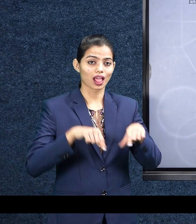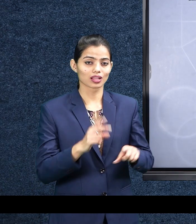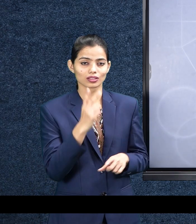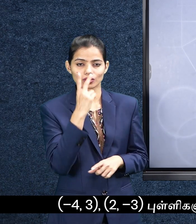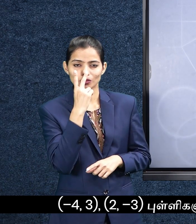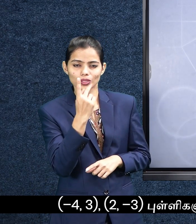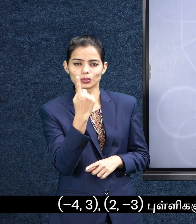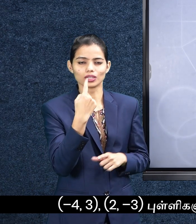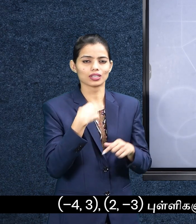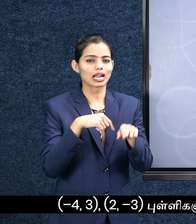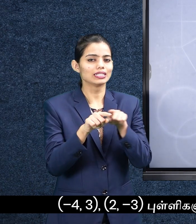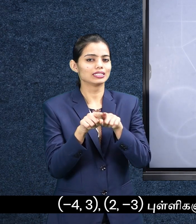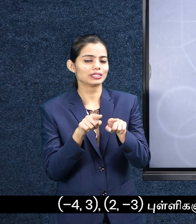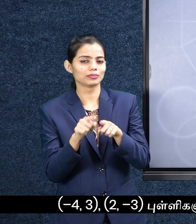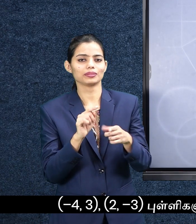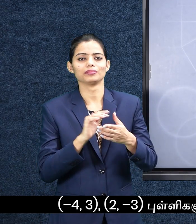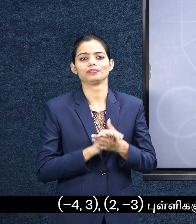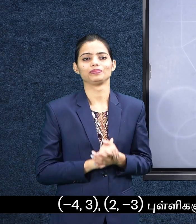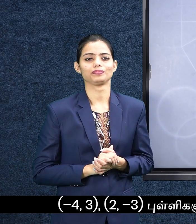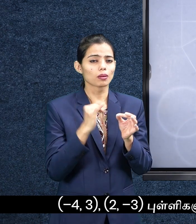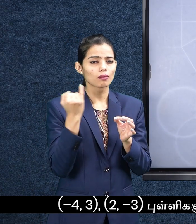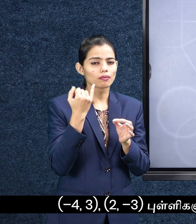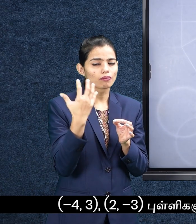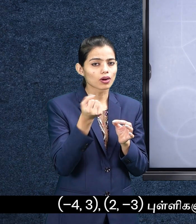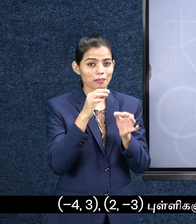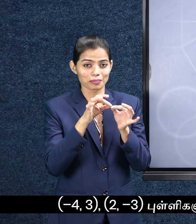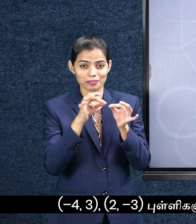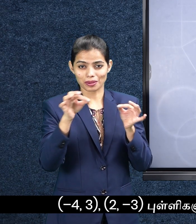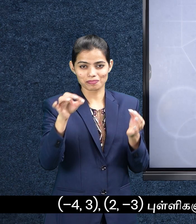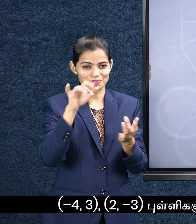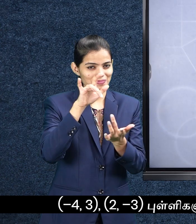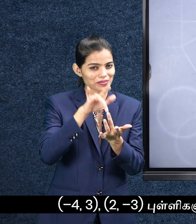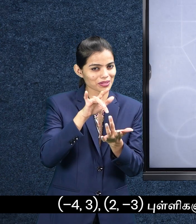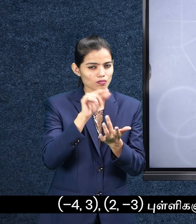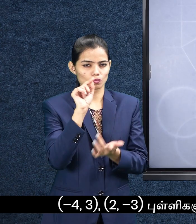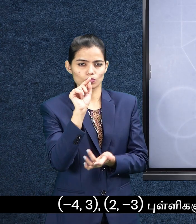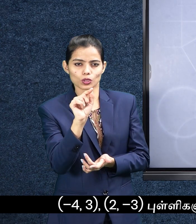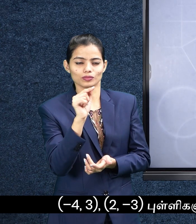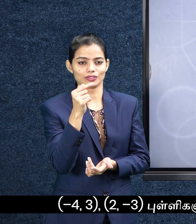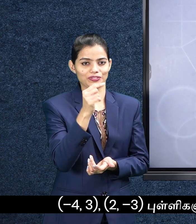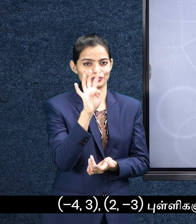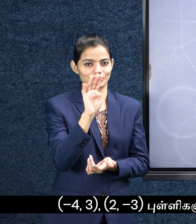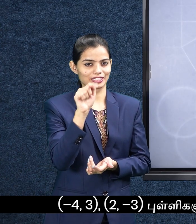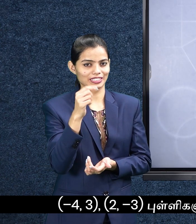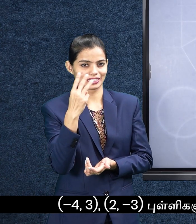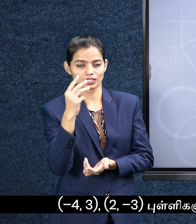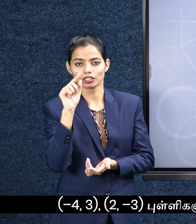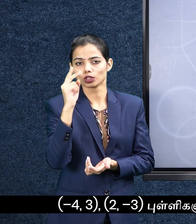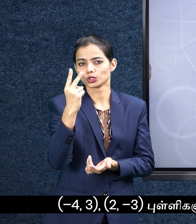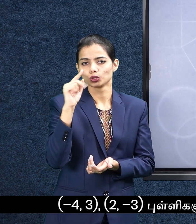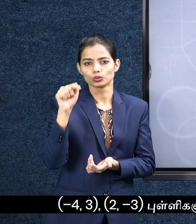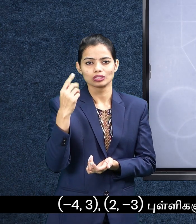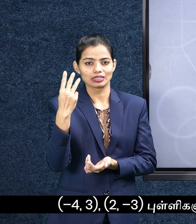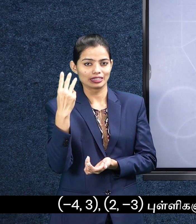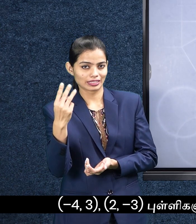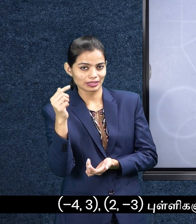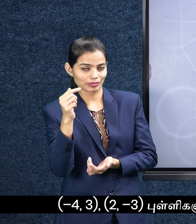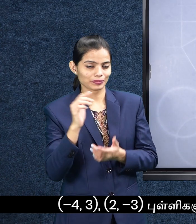உதாரணம்: வட்டடைப்புக்குறிக்குள் கழித்தல் 4 3 வட்டடைப்புக்குறிக்குள் 2 கழித்தல் 3